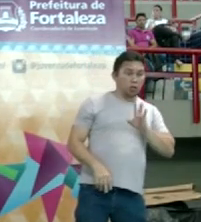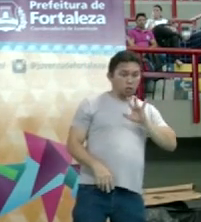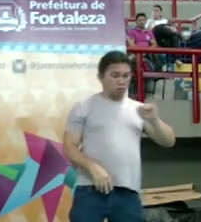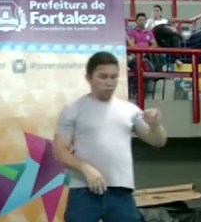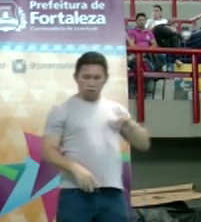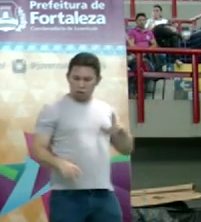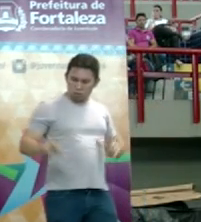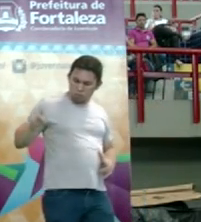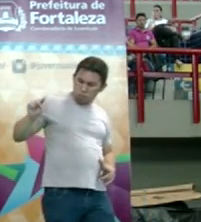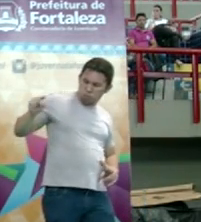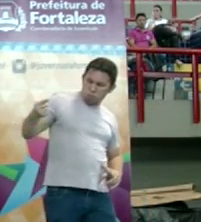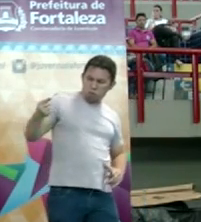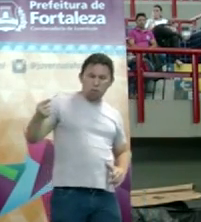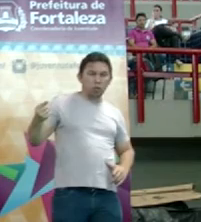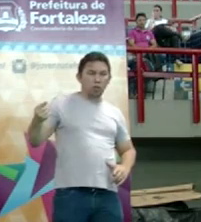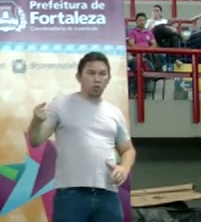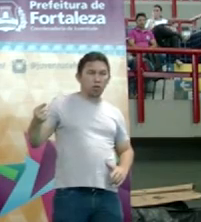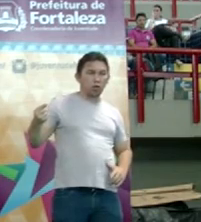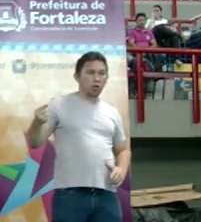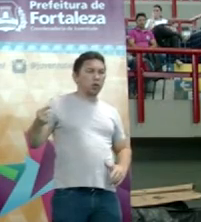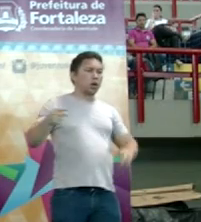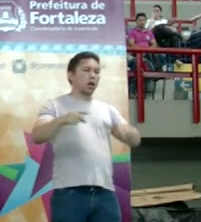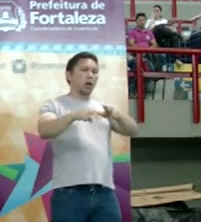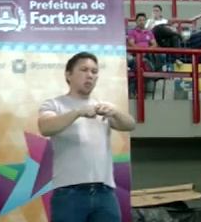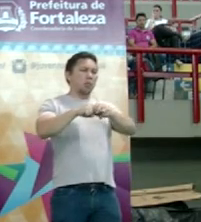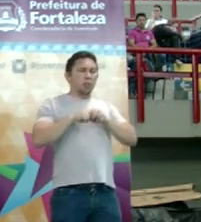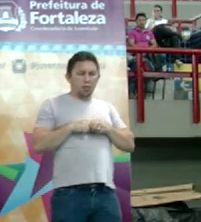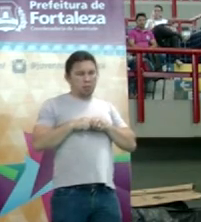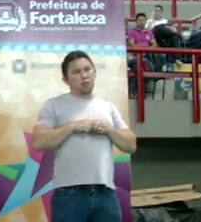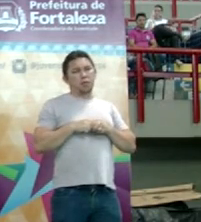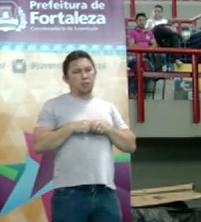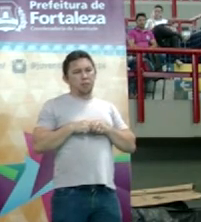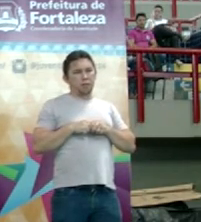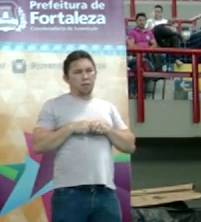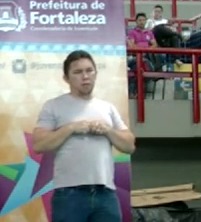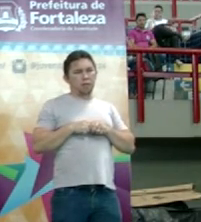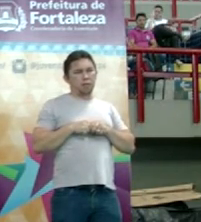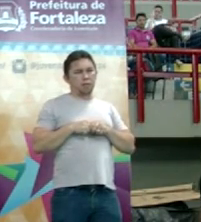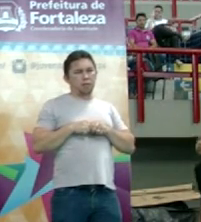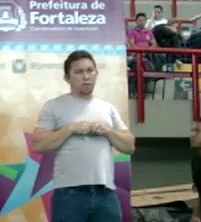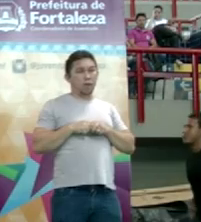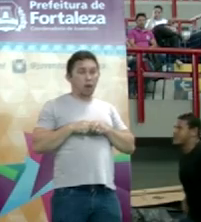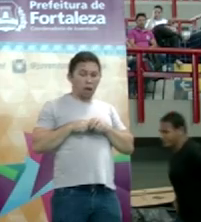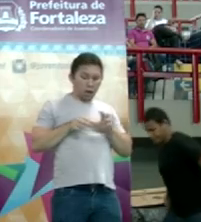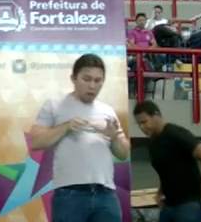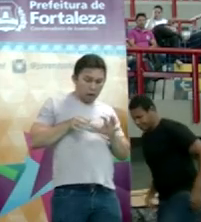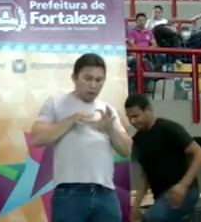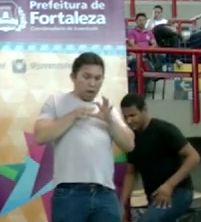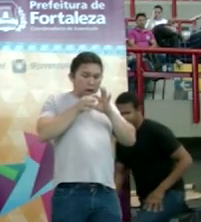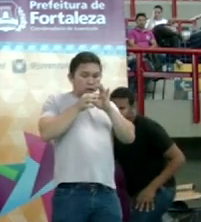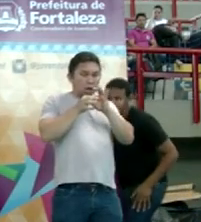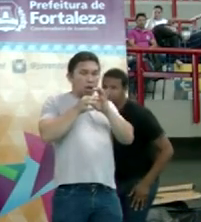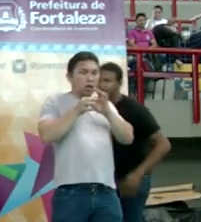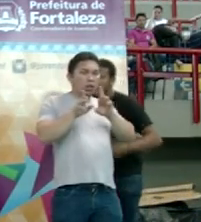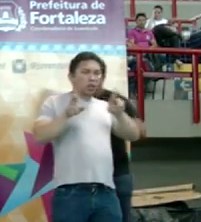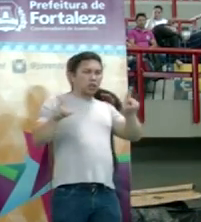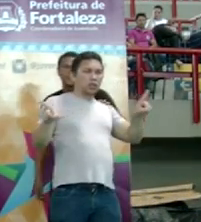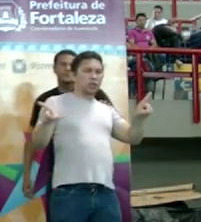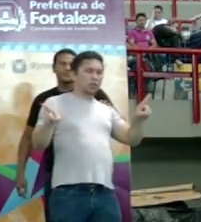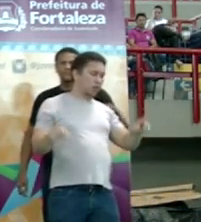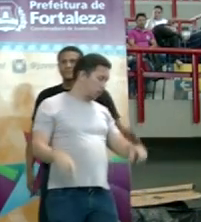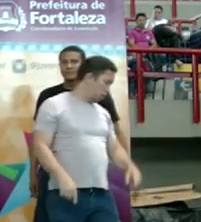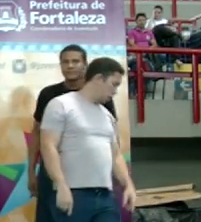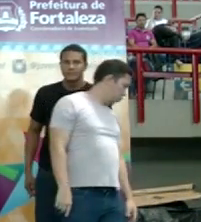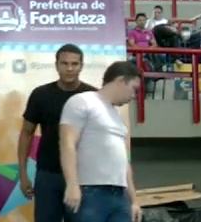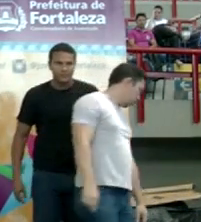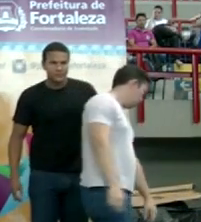faz o ponto e você diz assim, entretanto, o entretanto é um conector de adversidade. É